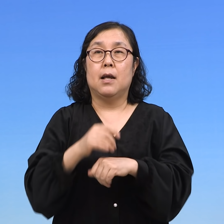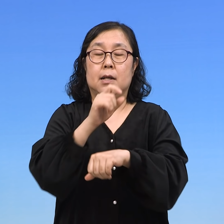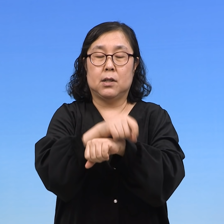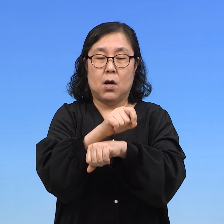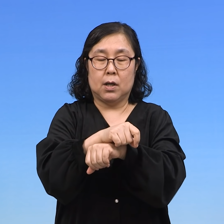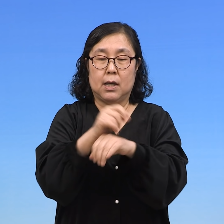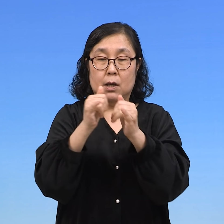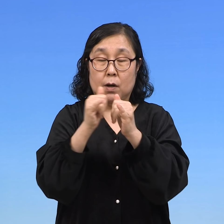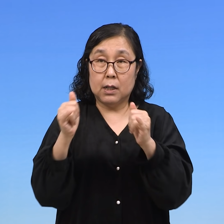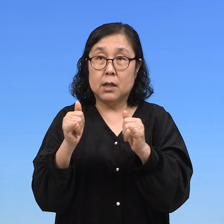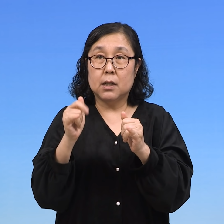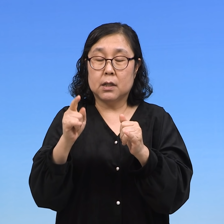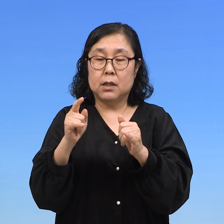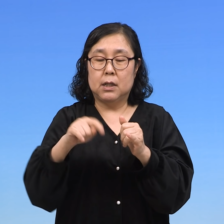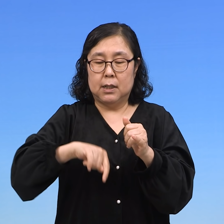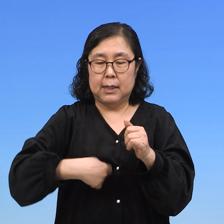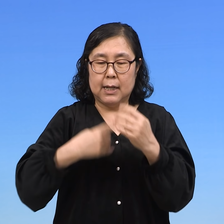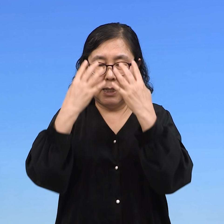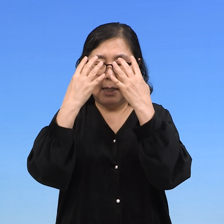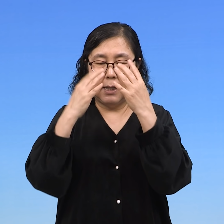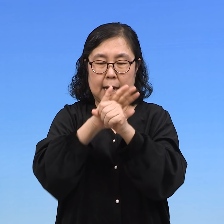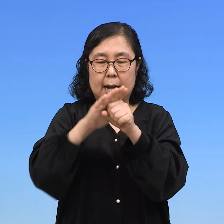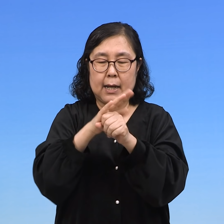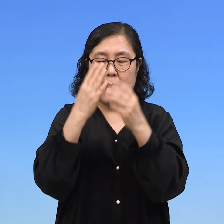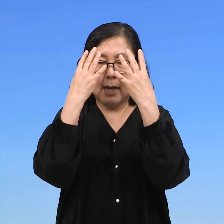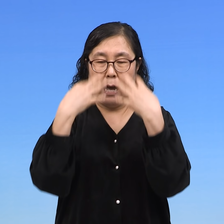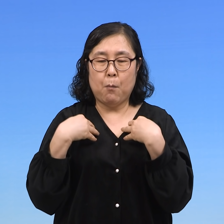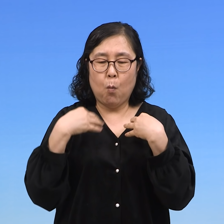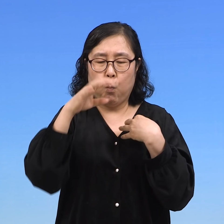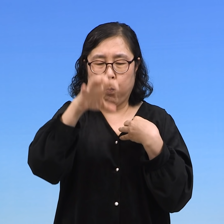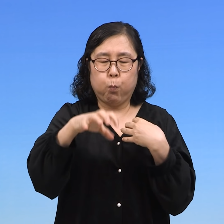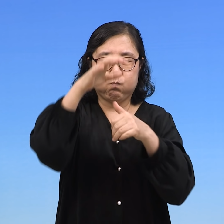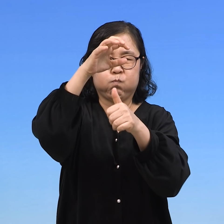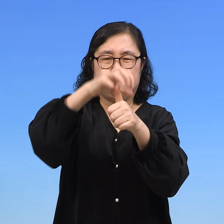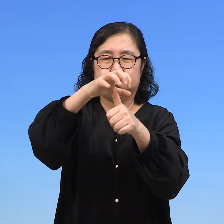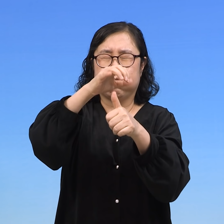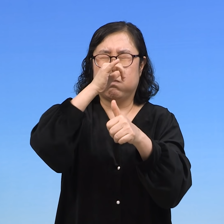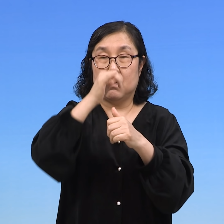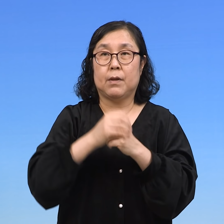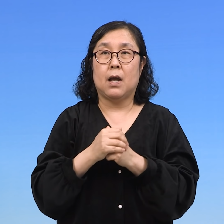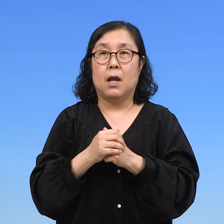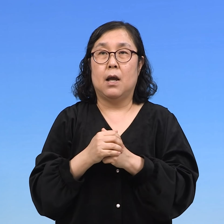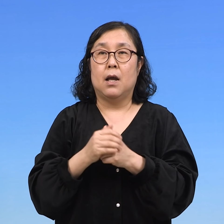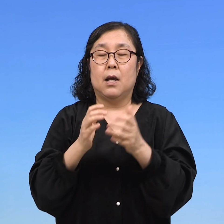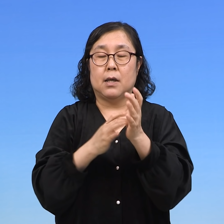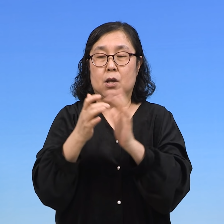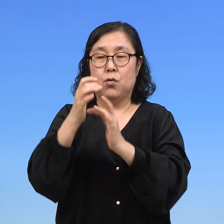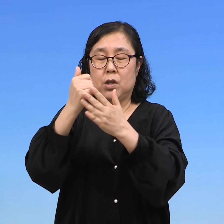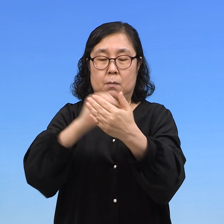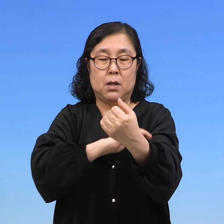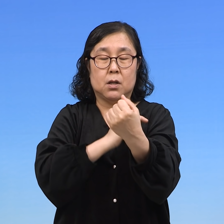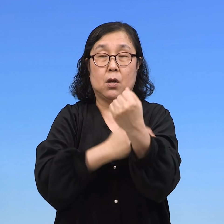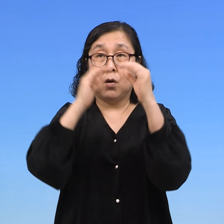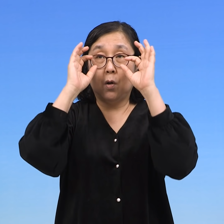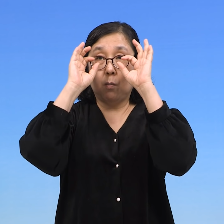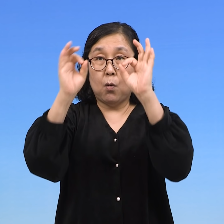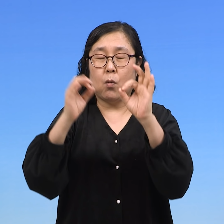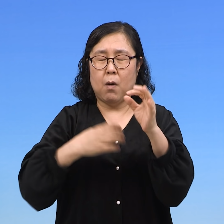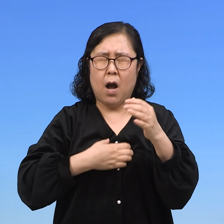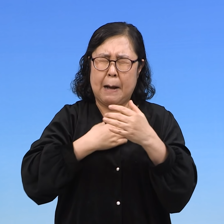서기관은 그 자기 사랑의 감옥에 갇히는 거예요 모든 사람들이 오신 예수 그리스도의 능력을 보고